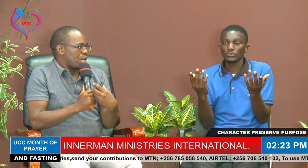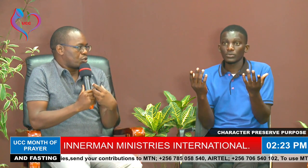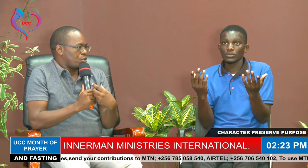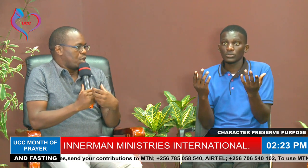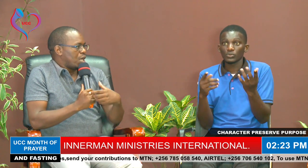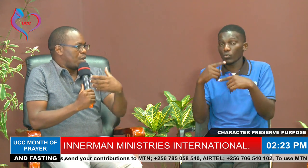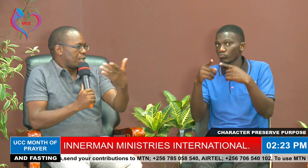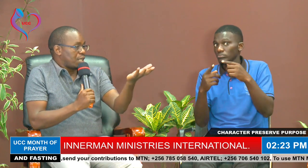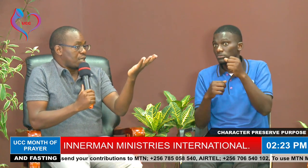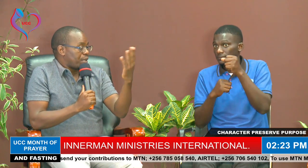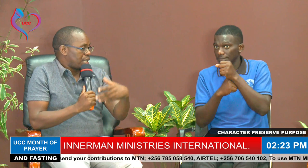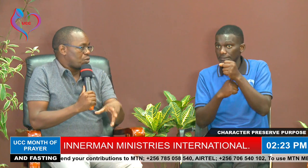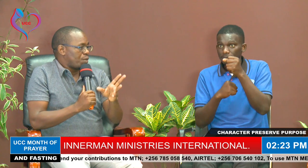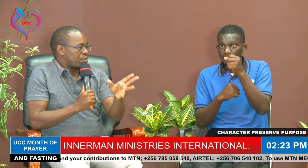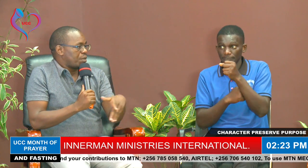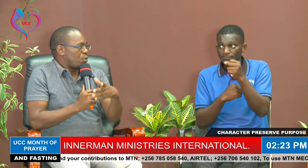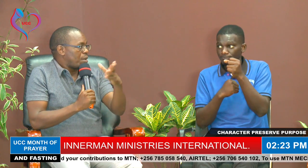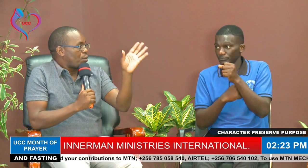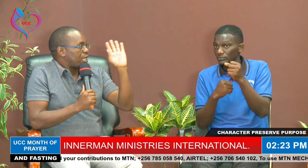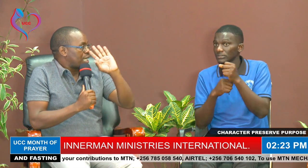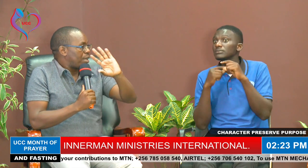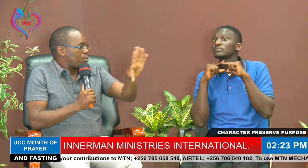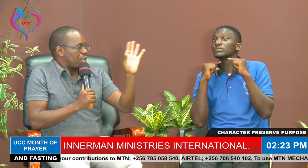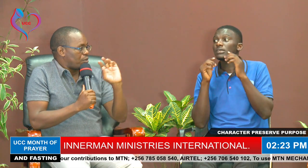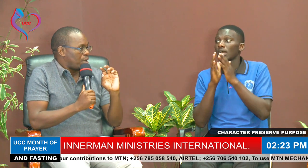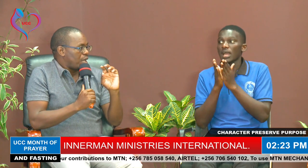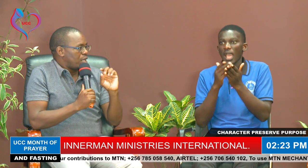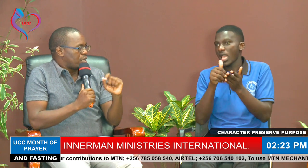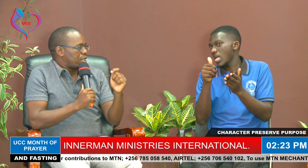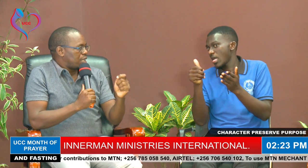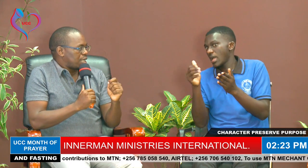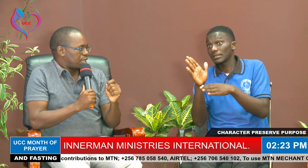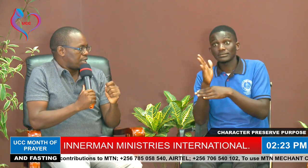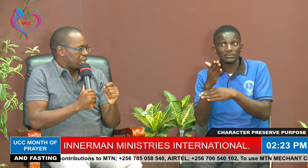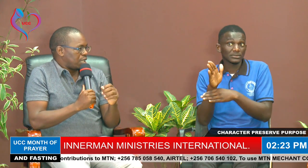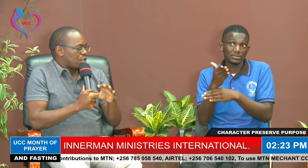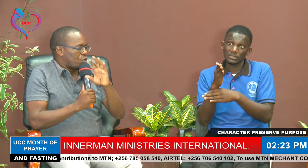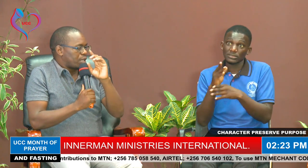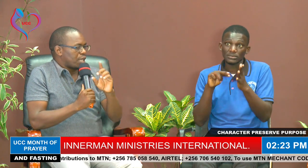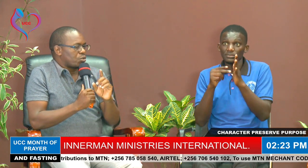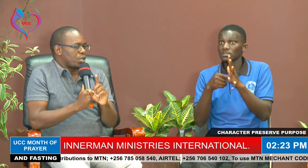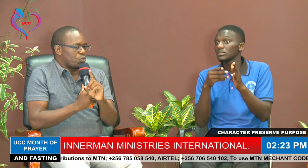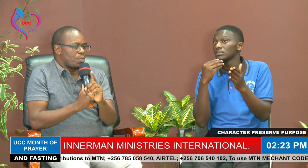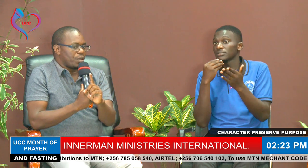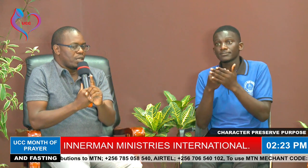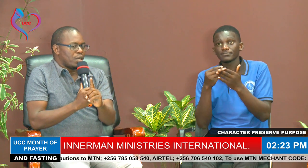maaso. Maintaining pastors okuba nti babeera wonna abaweereza abalala bonna b'olaba kitegeeza ssente. Twebaza Katonda ku lwammwe